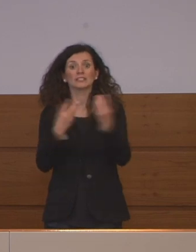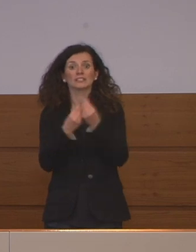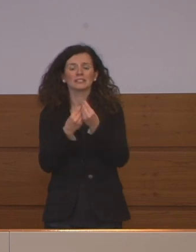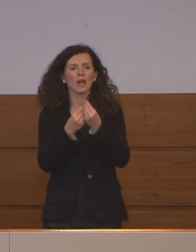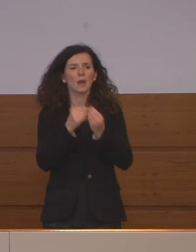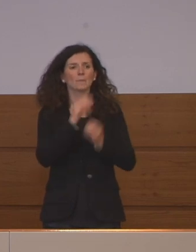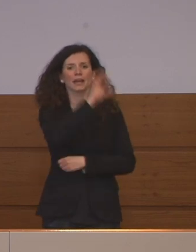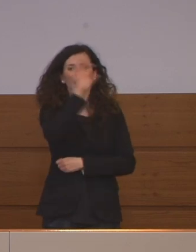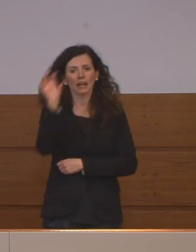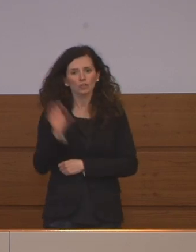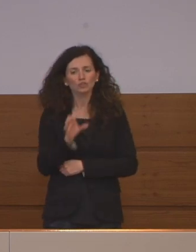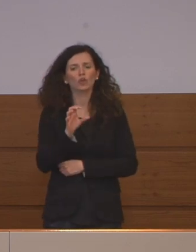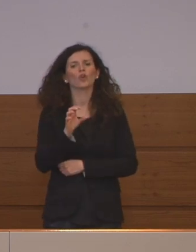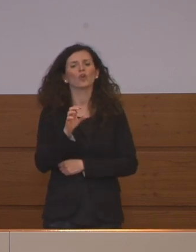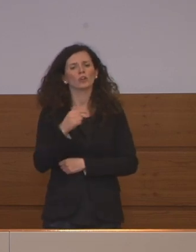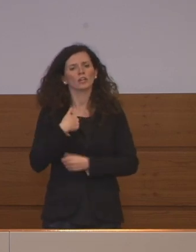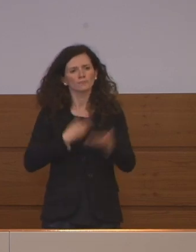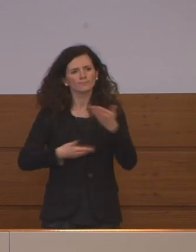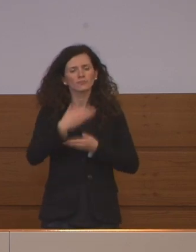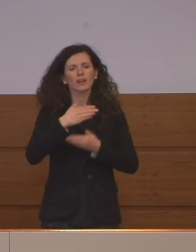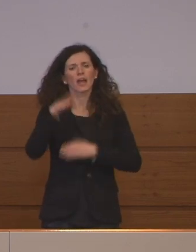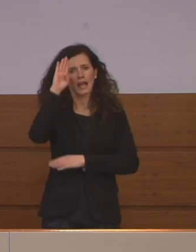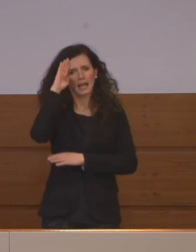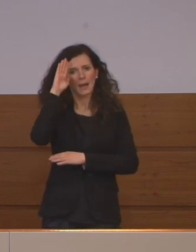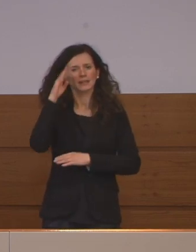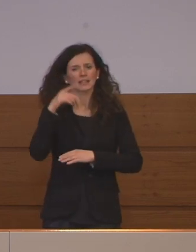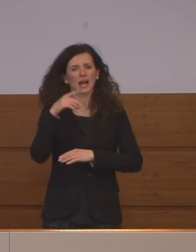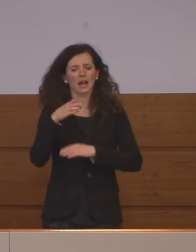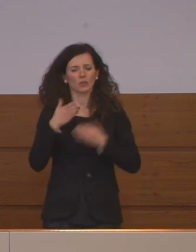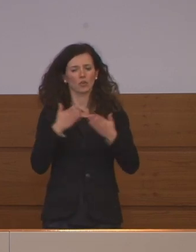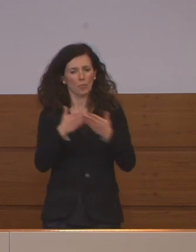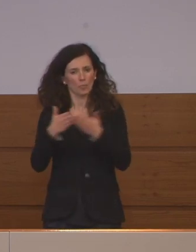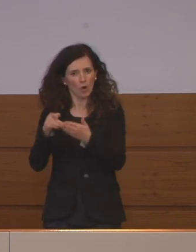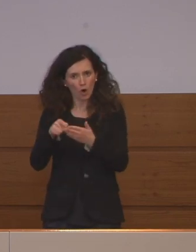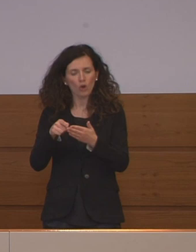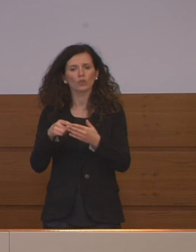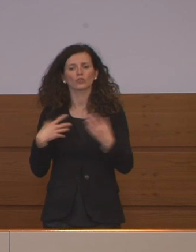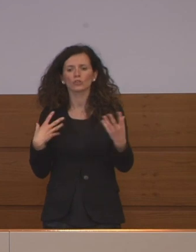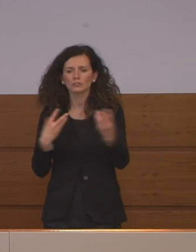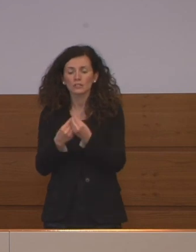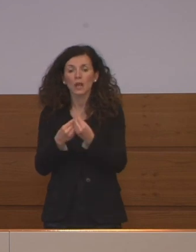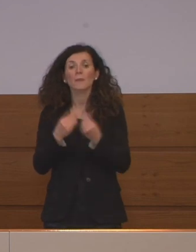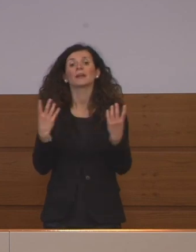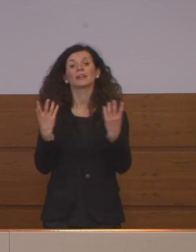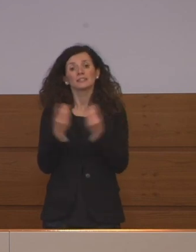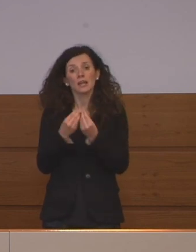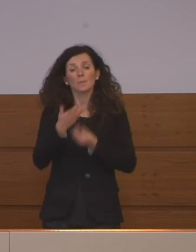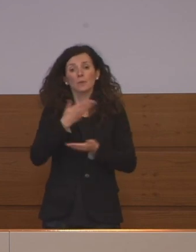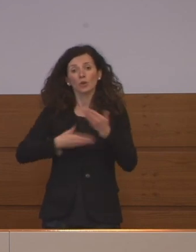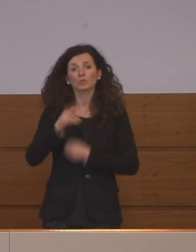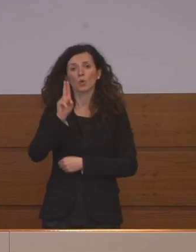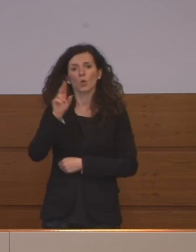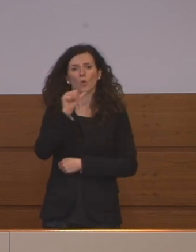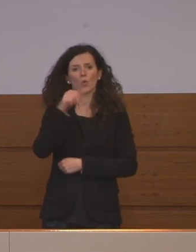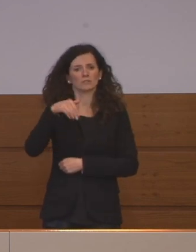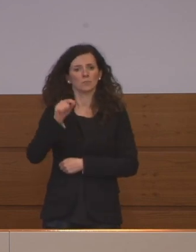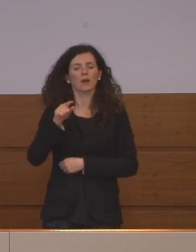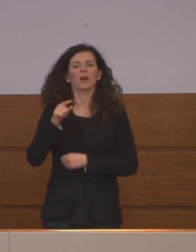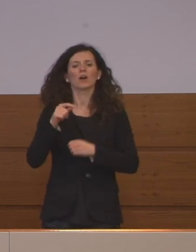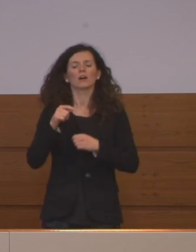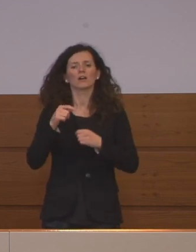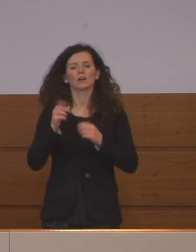armatori stiamo lavorando e con le capitanerie di porto e le autorità portuali ma anche con lose ma che è l'autorità sanitaria marittima